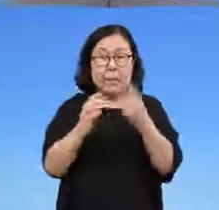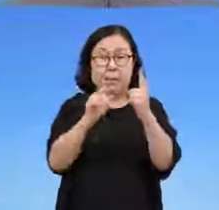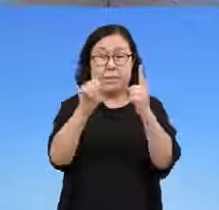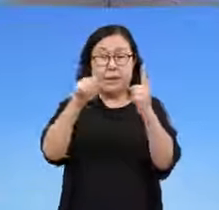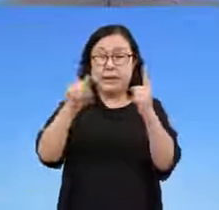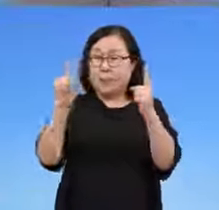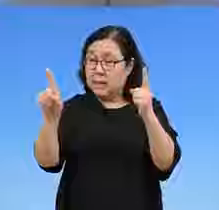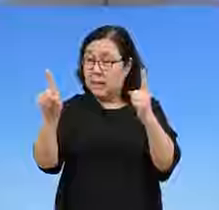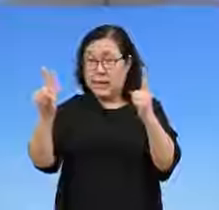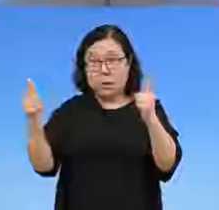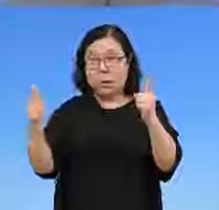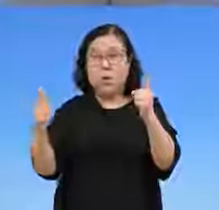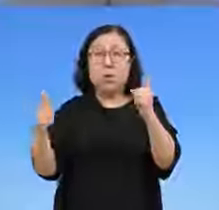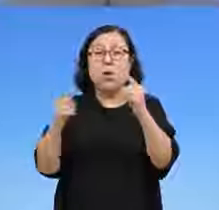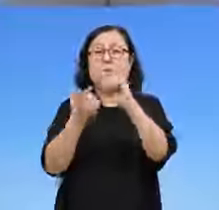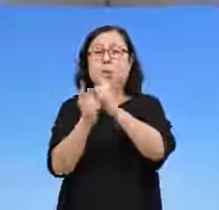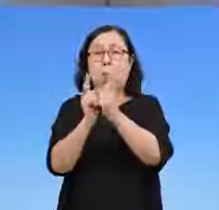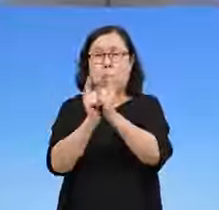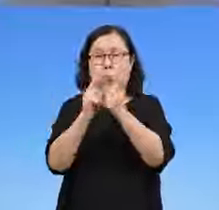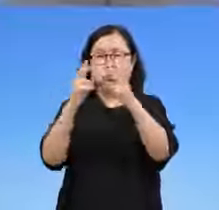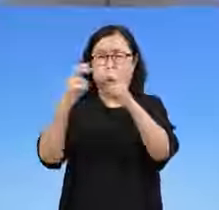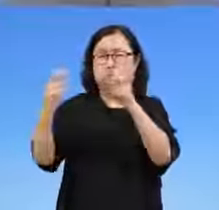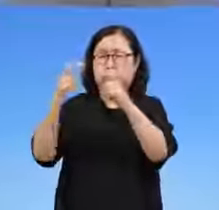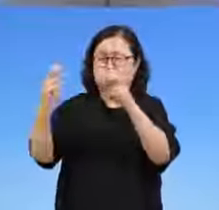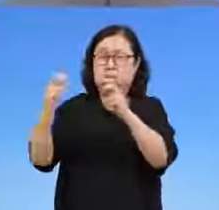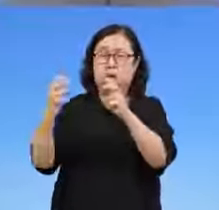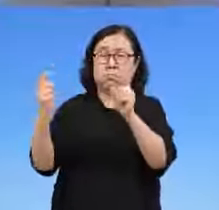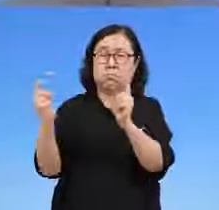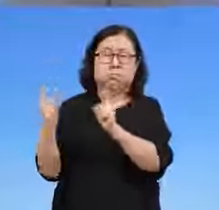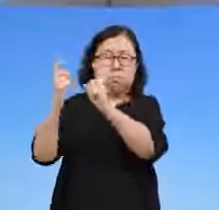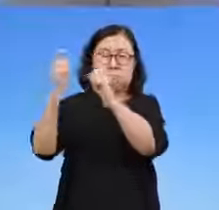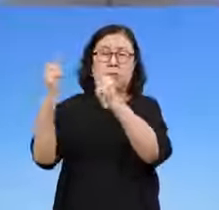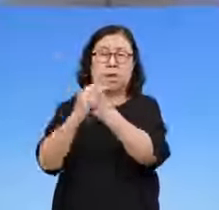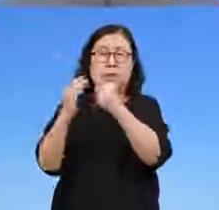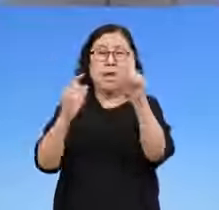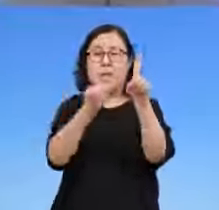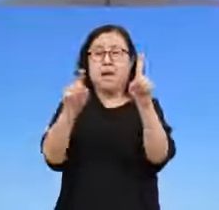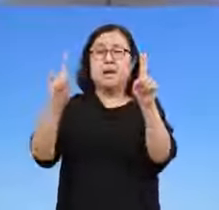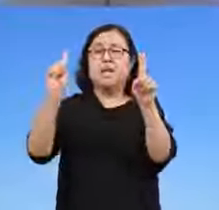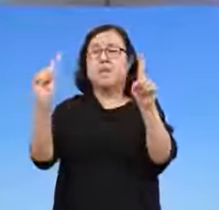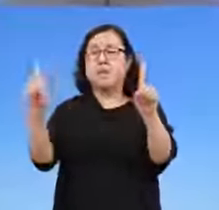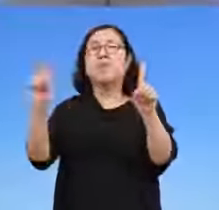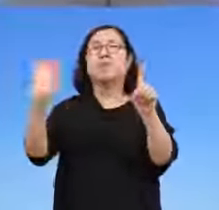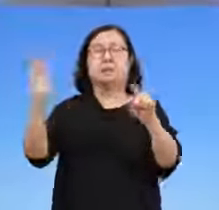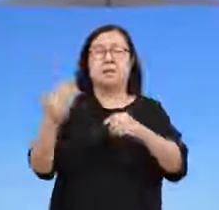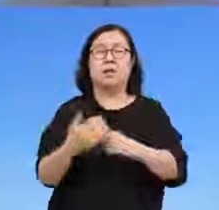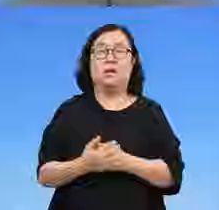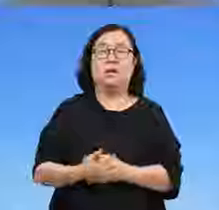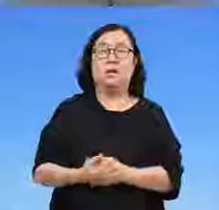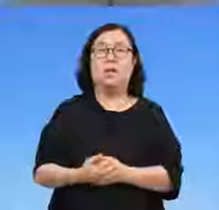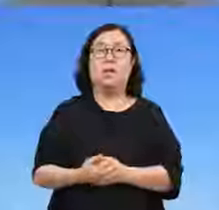게 아니라 맨날 1-1이에요. 오늘 저와 여러분이